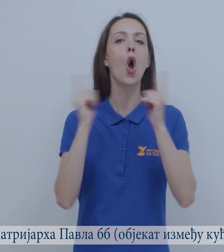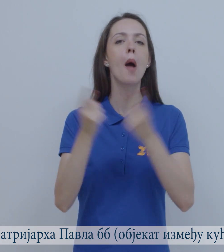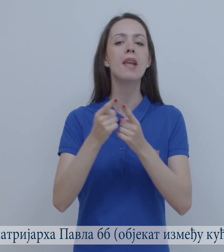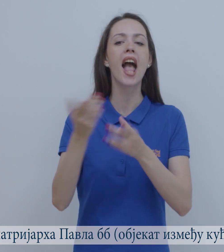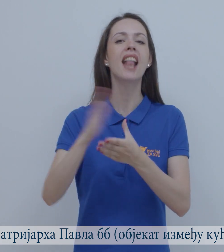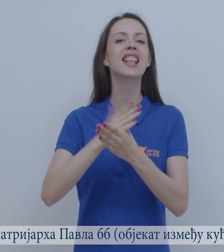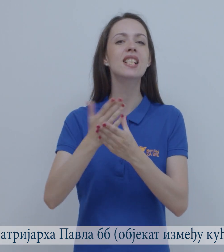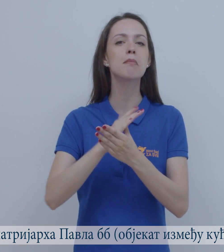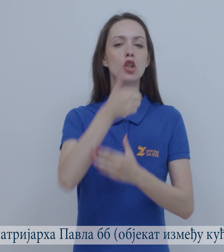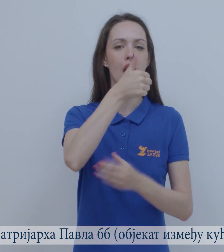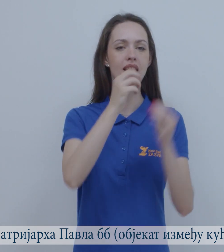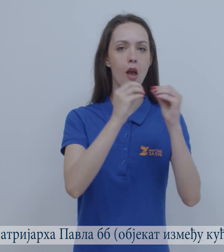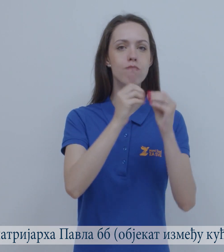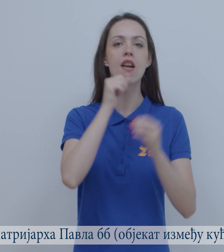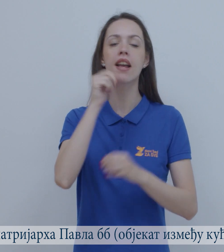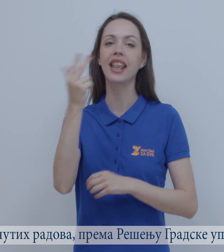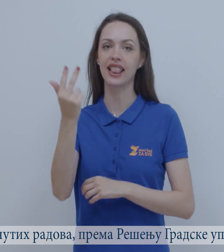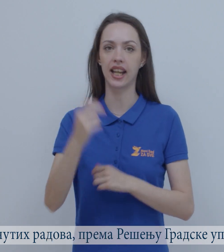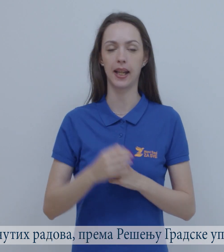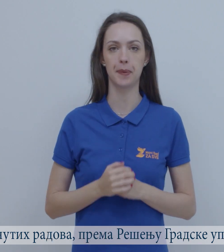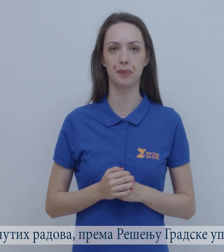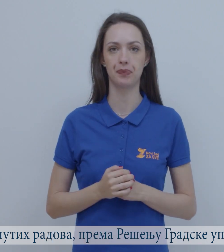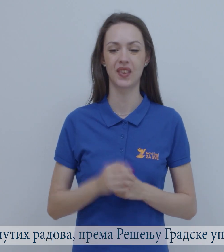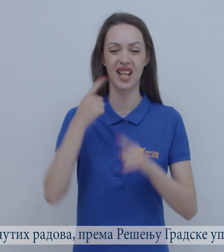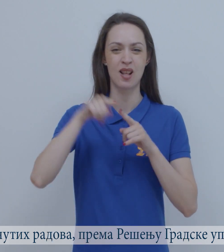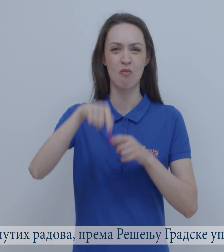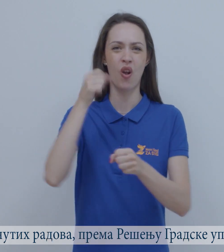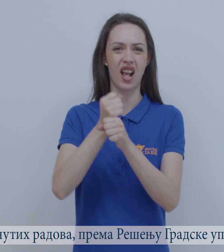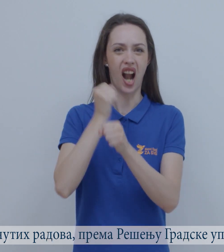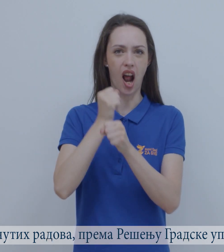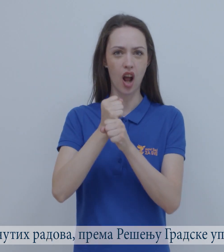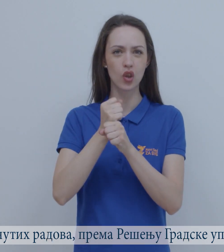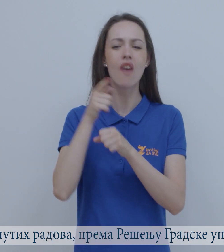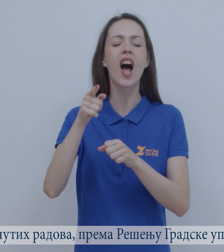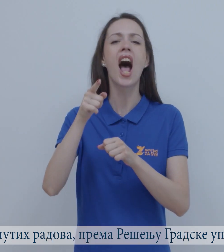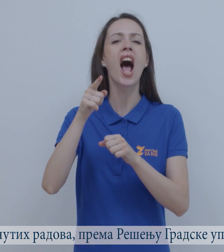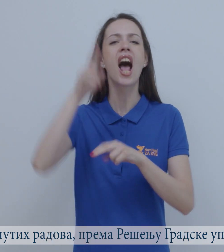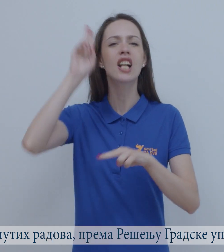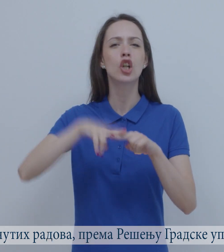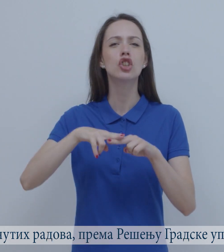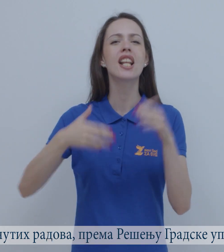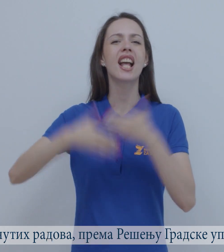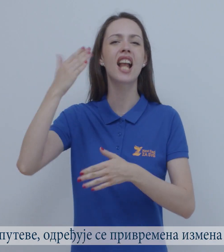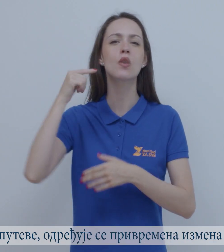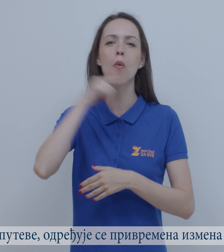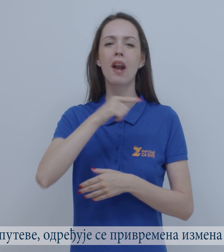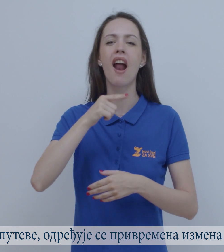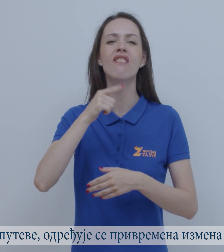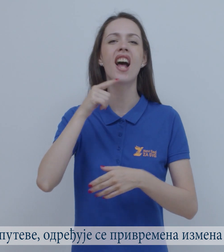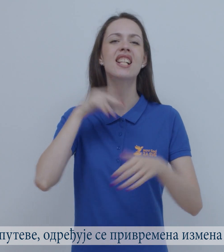brojeva 1b i 3. Zbog pomenutih radova, prema rešenju Gradske uprave za saobraćaj i puteve,